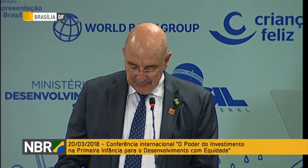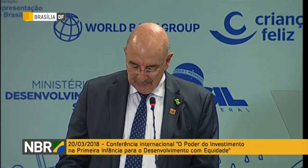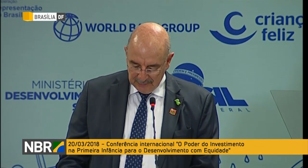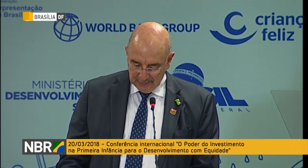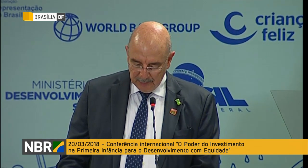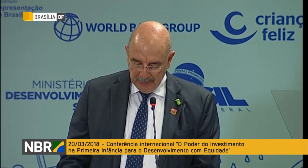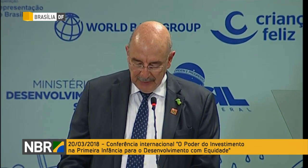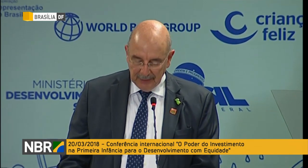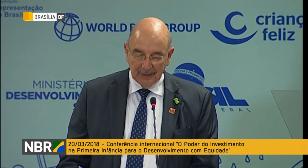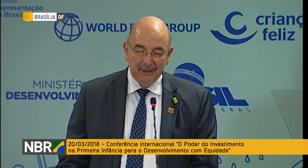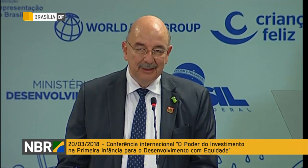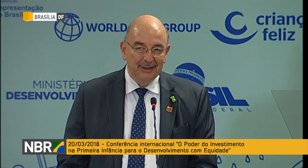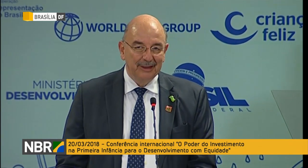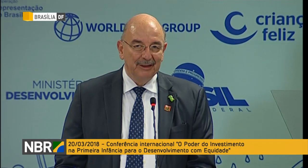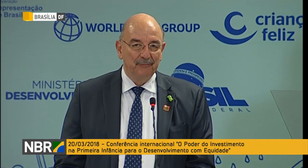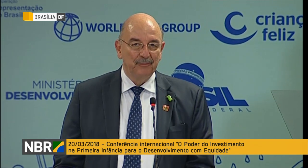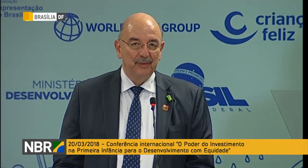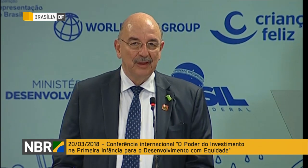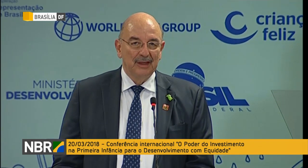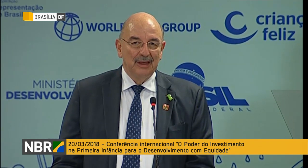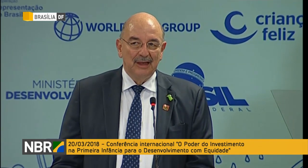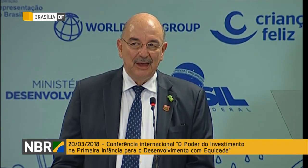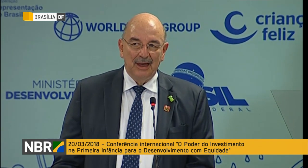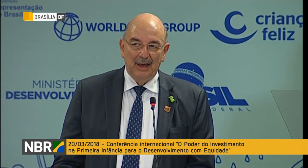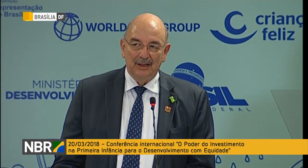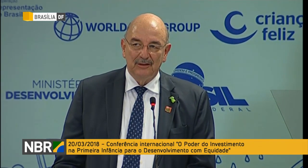Queria agradecer também e